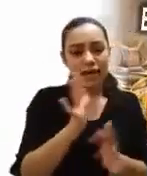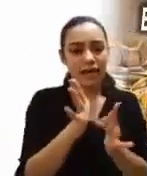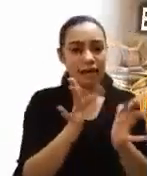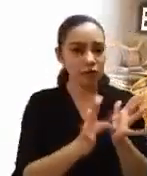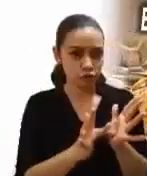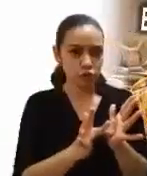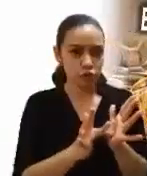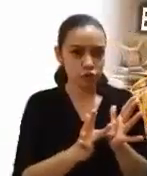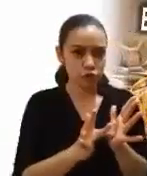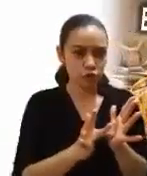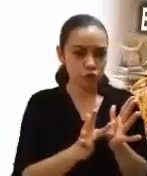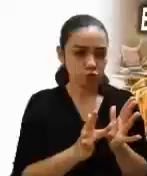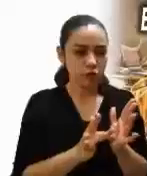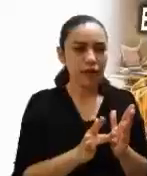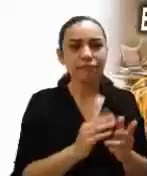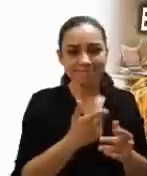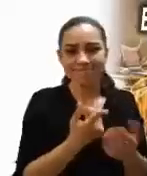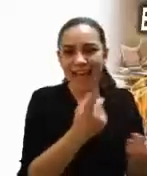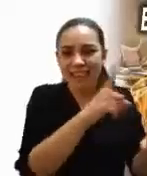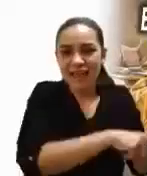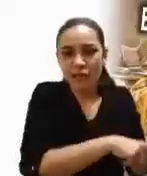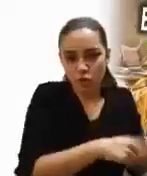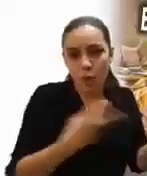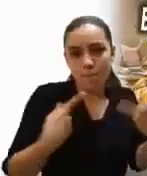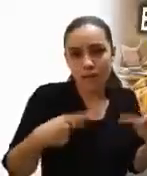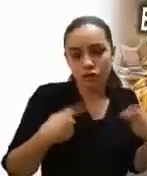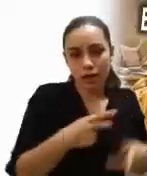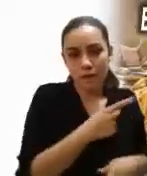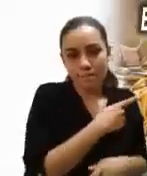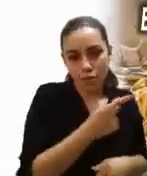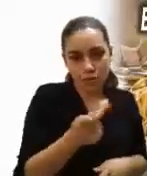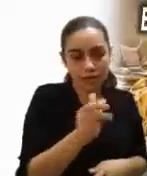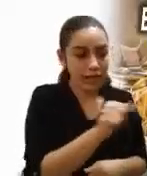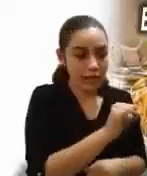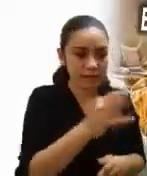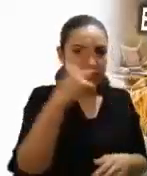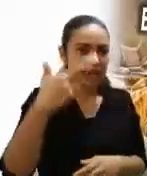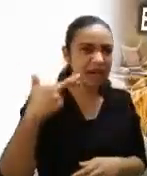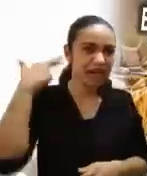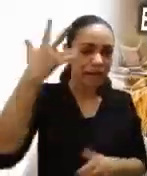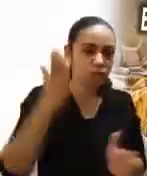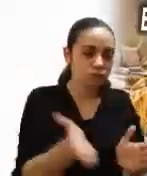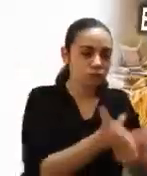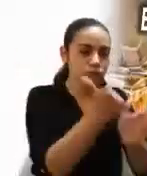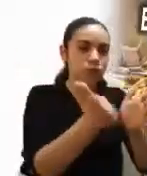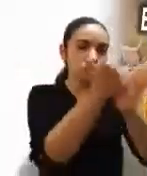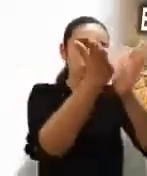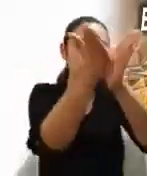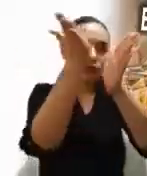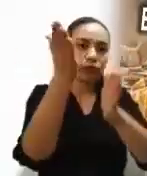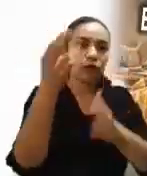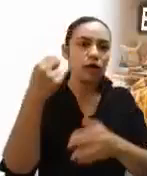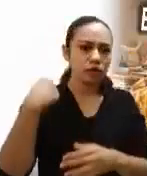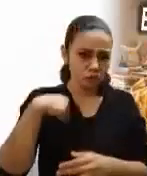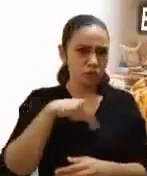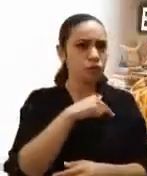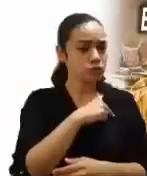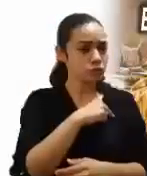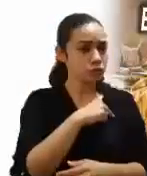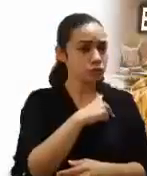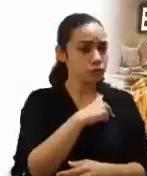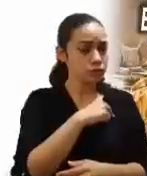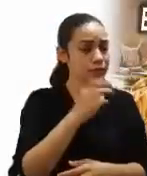desde ahí quiere construir su reino. ¿Seremos capaces de descubrirlo o lo